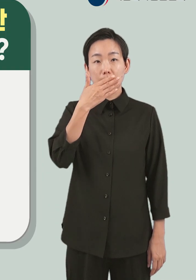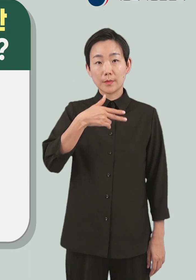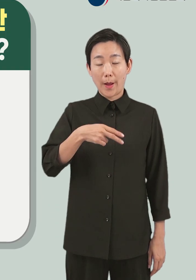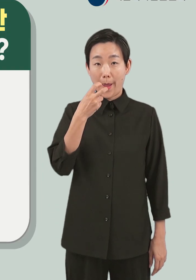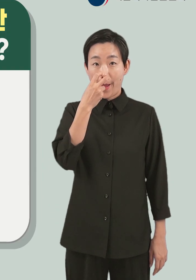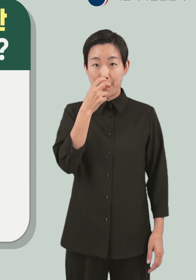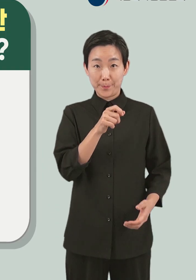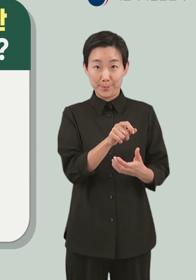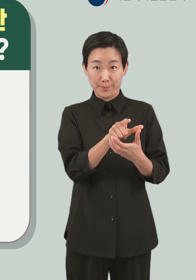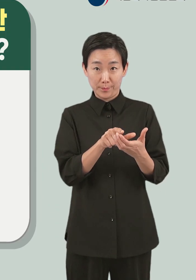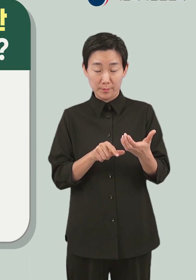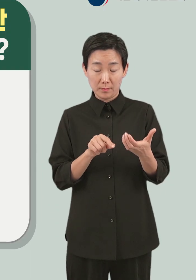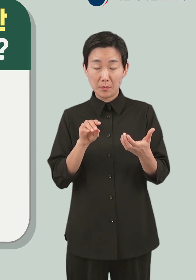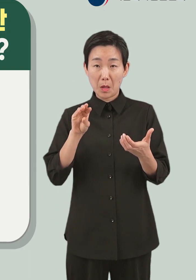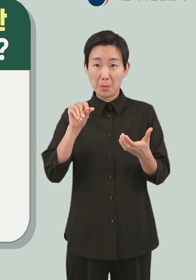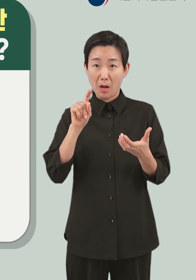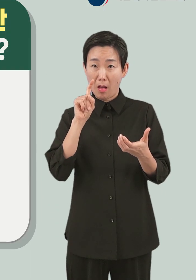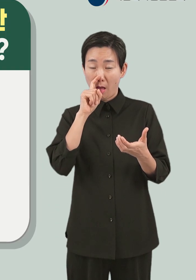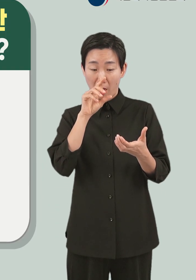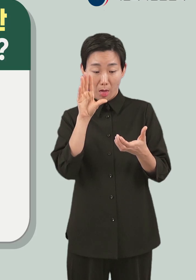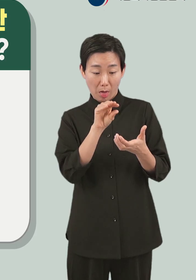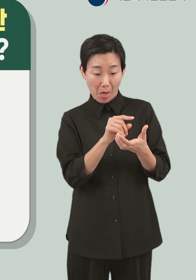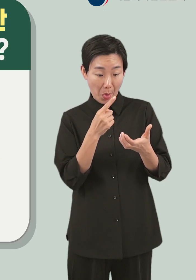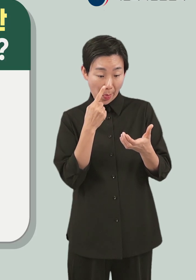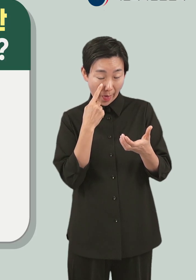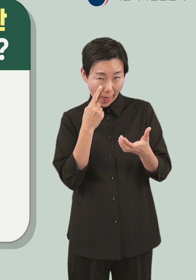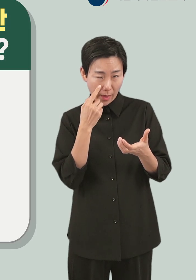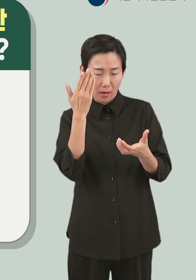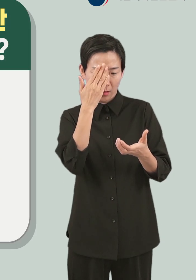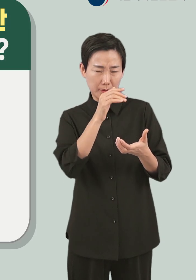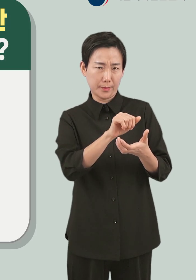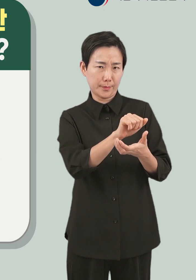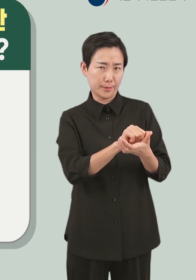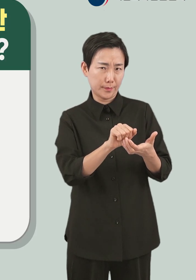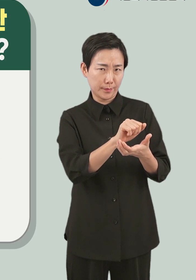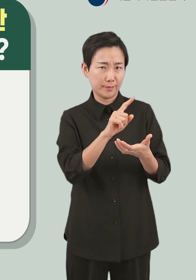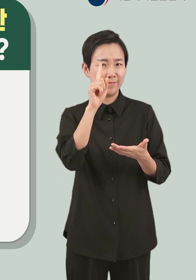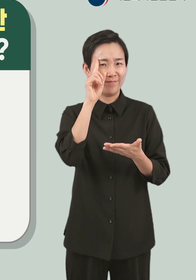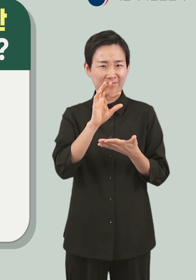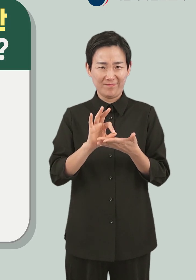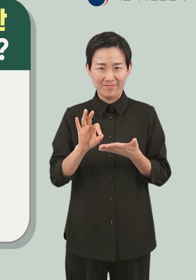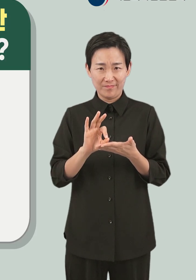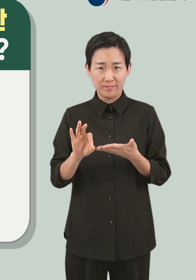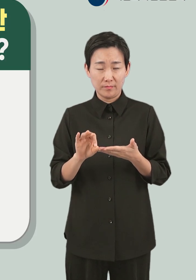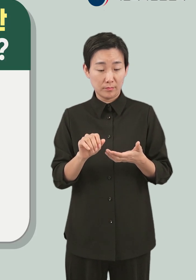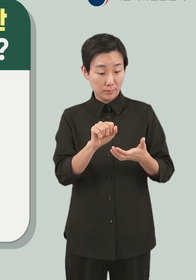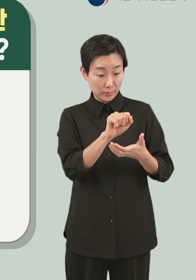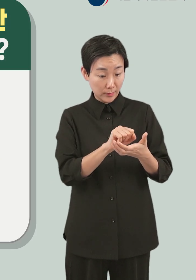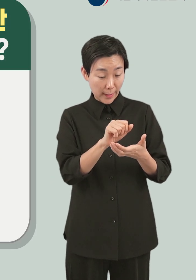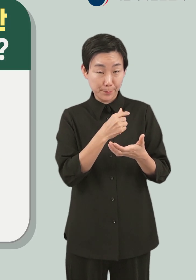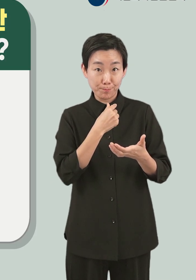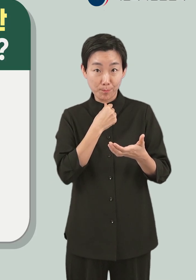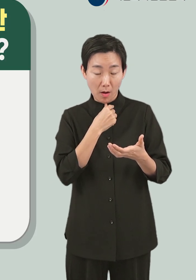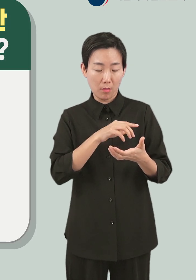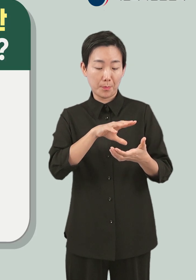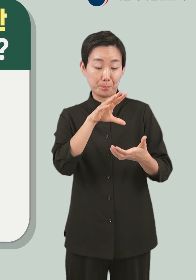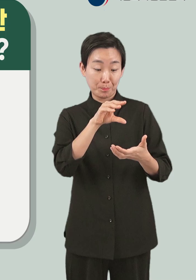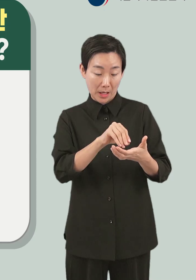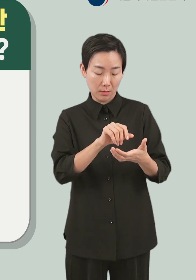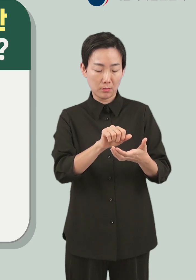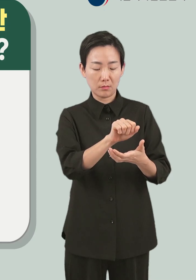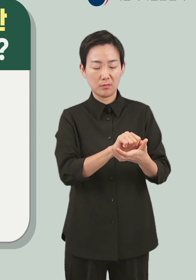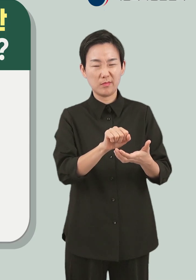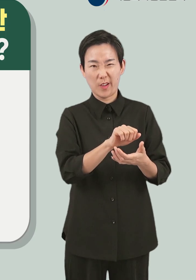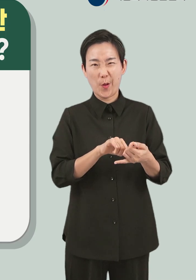혈당 측정기는 정기적으로 세척하거나 눈에 보이는 먼지를 제거해 관리합니다. 세척 시에는 반드시 전원을